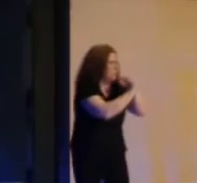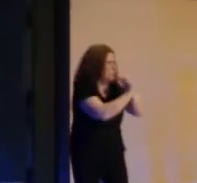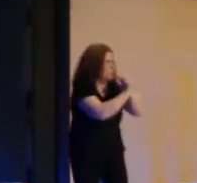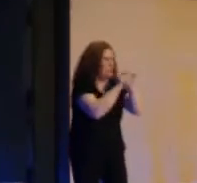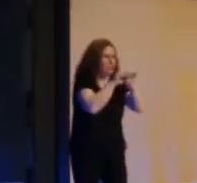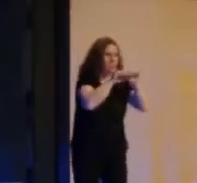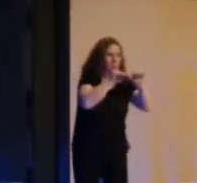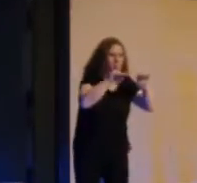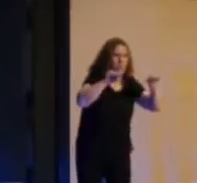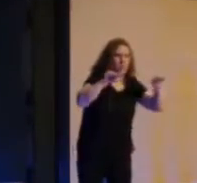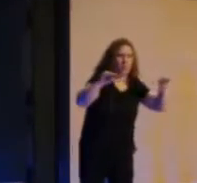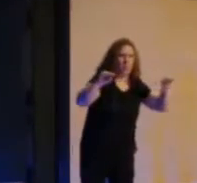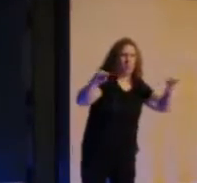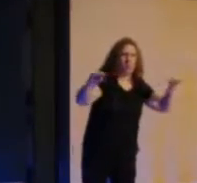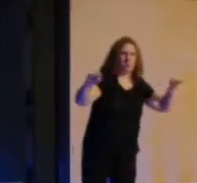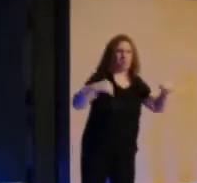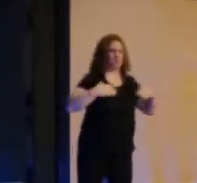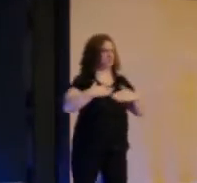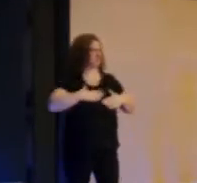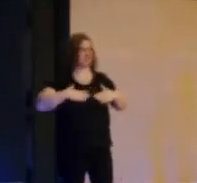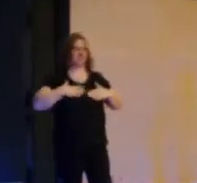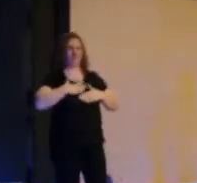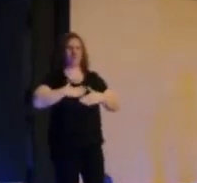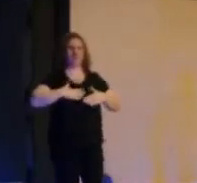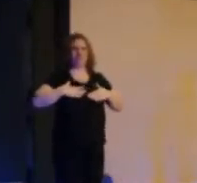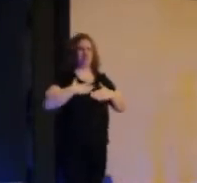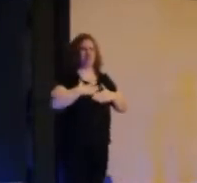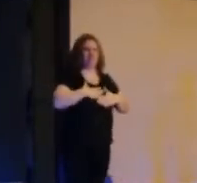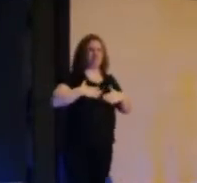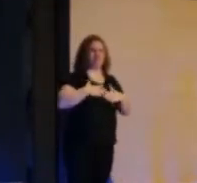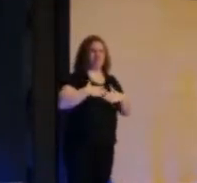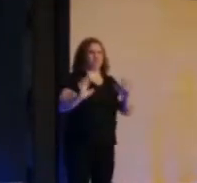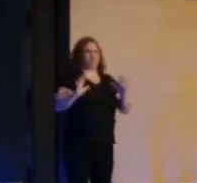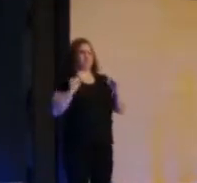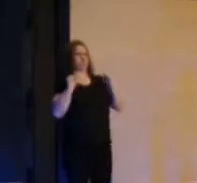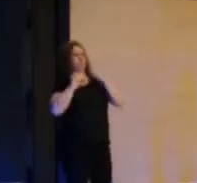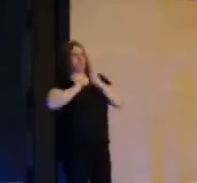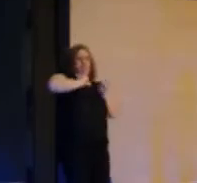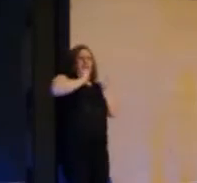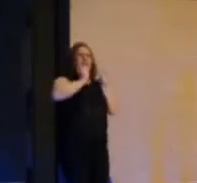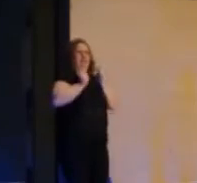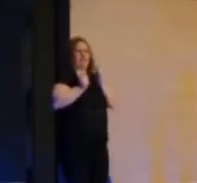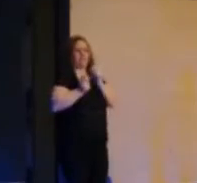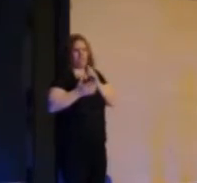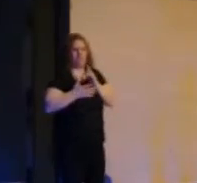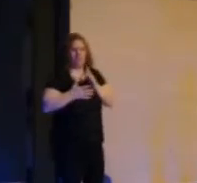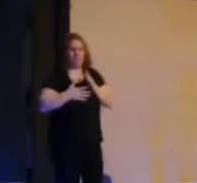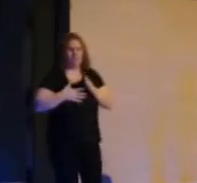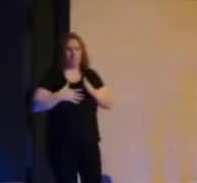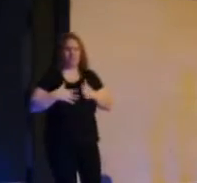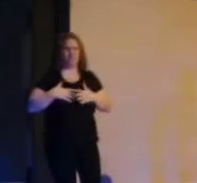El sudor frío empapa su cuerpo, pero una sensación agradable inunda su mente.